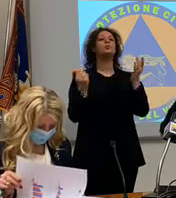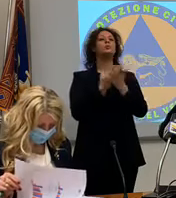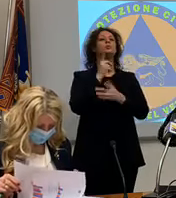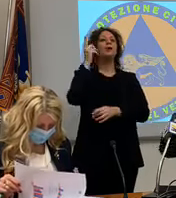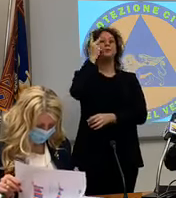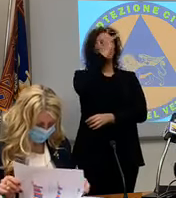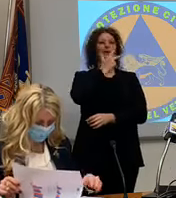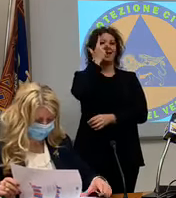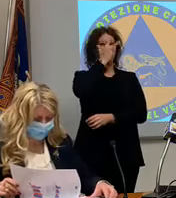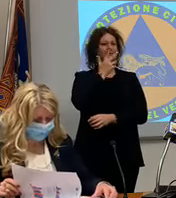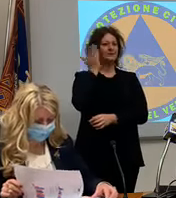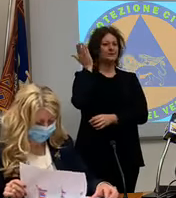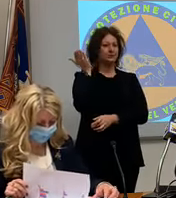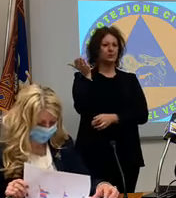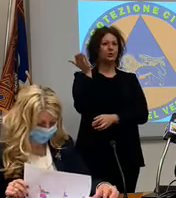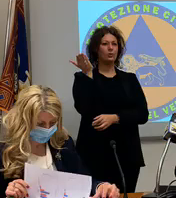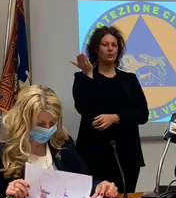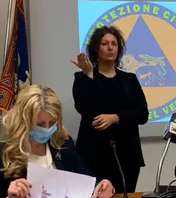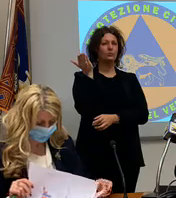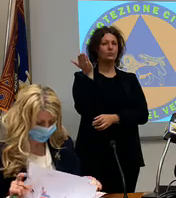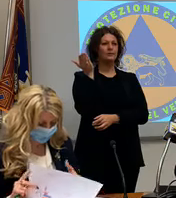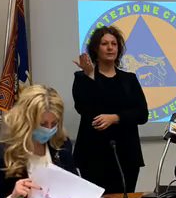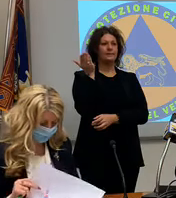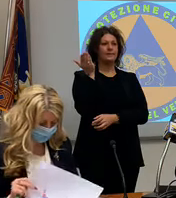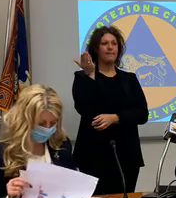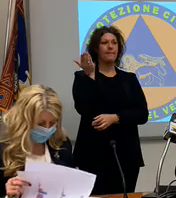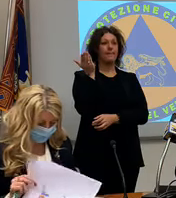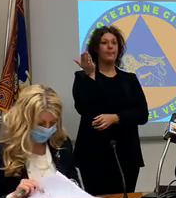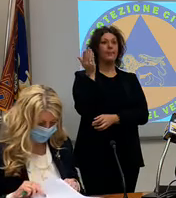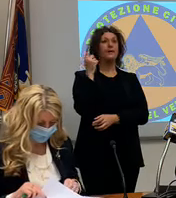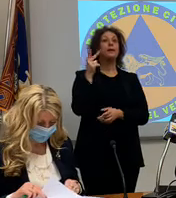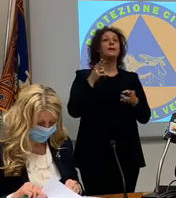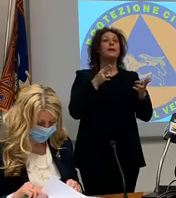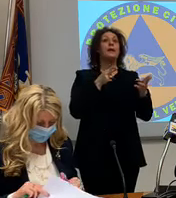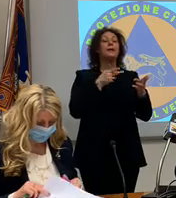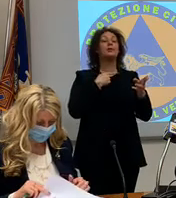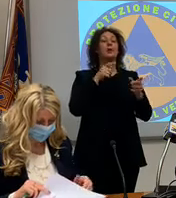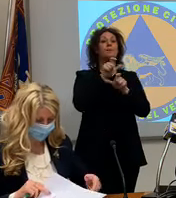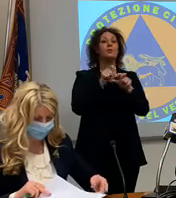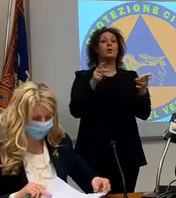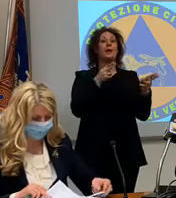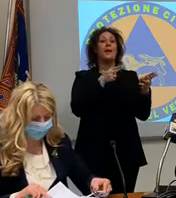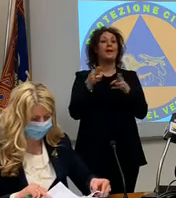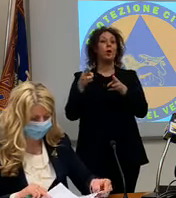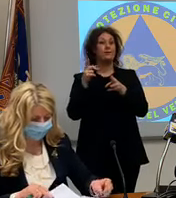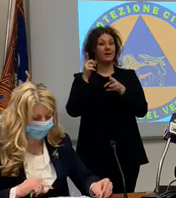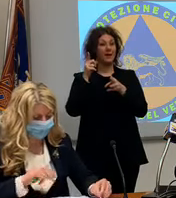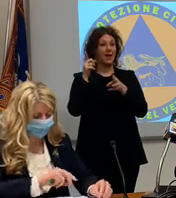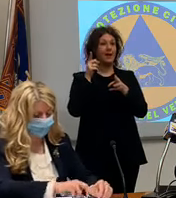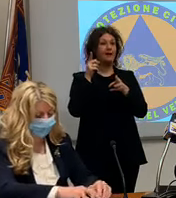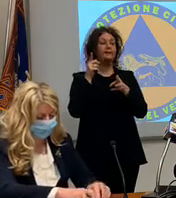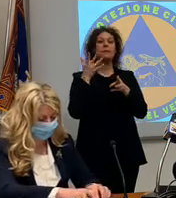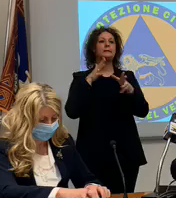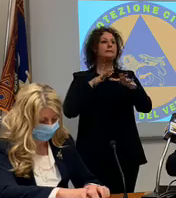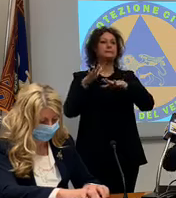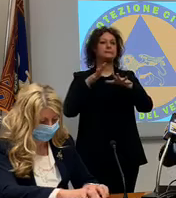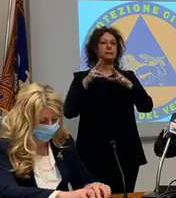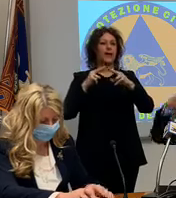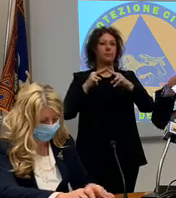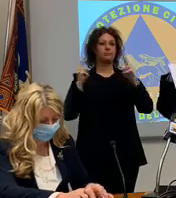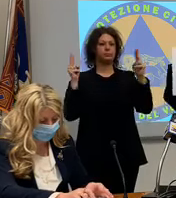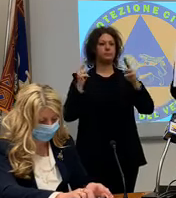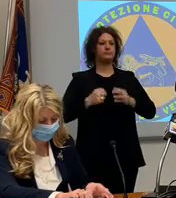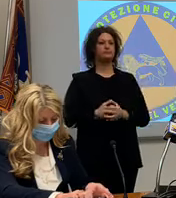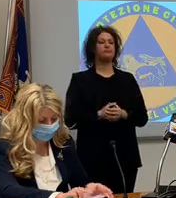ritrovato e i ricoverati che non che aveva il sistema andato in tilt di